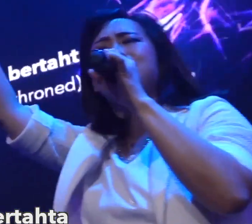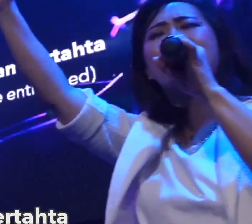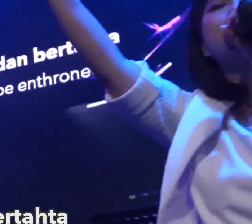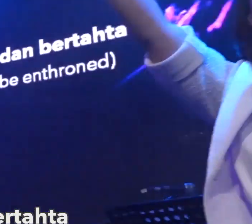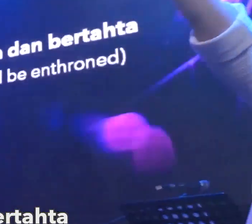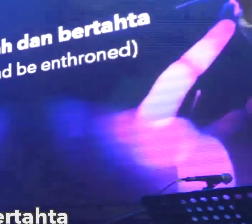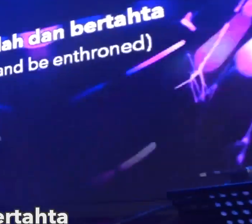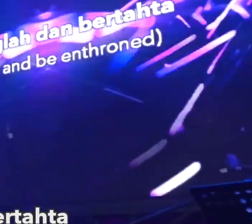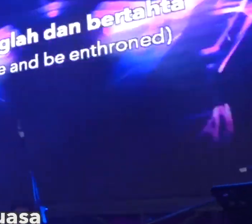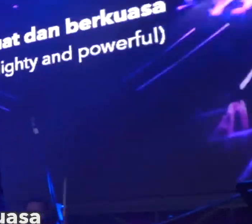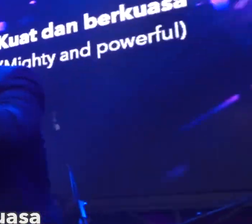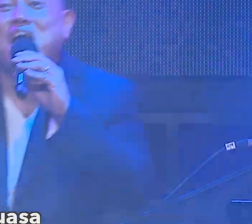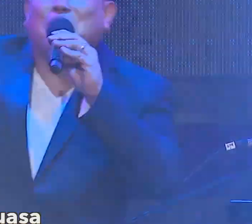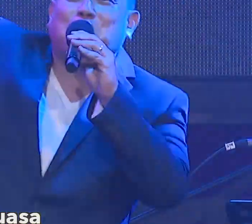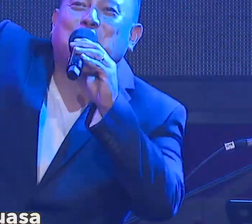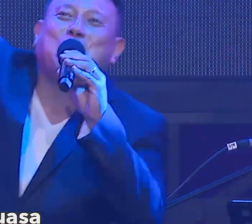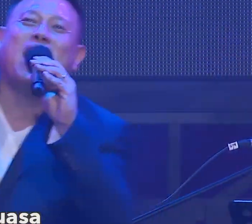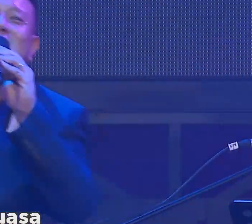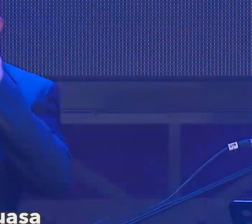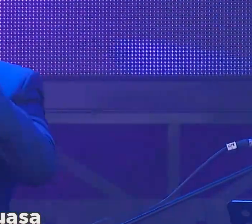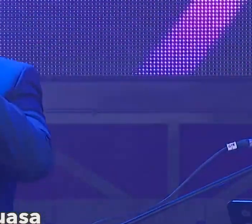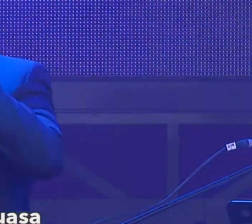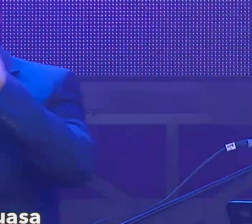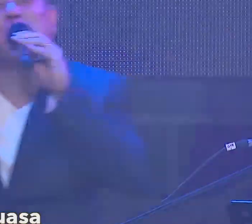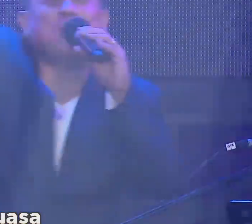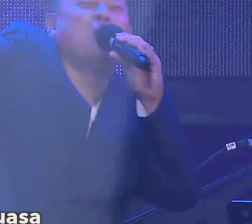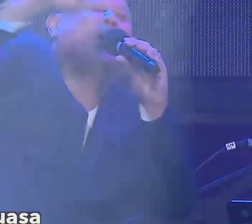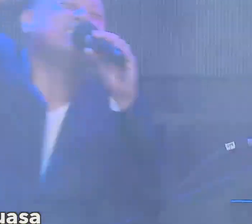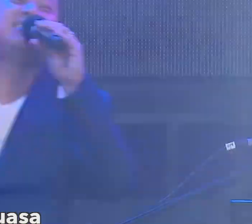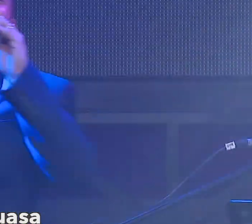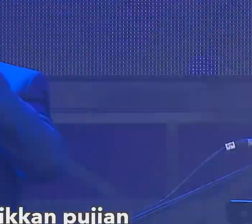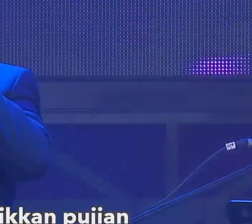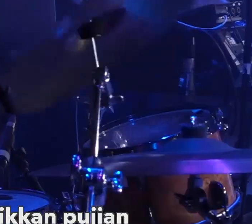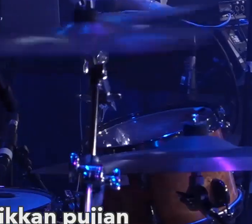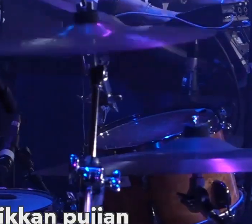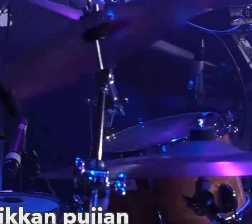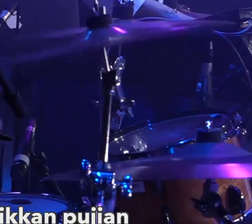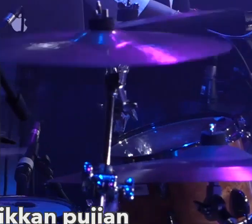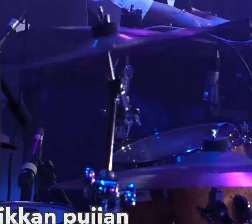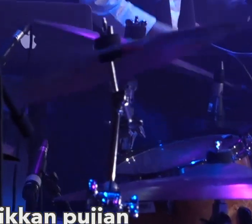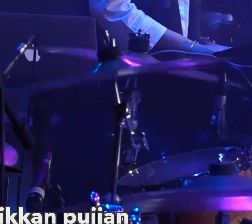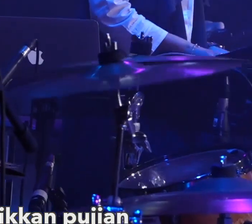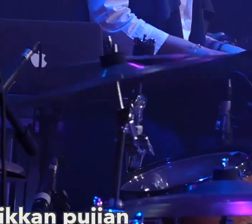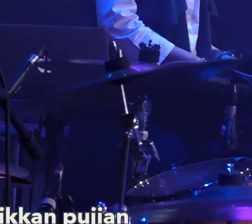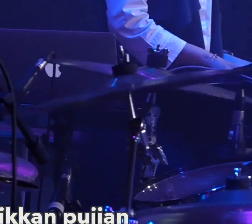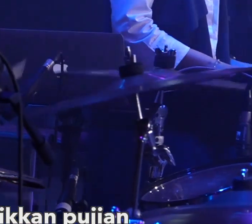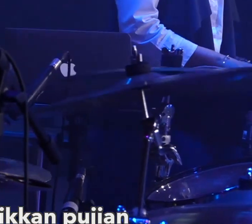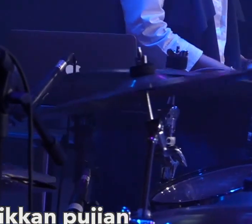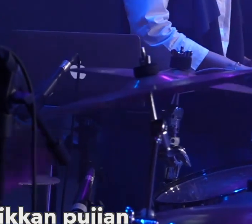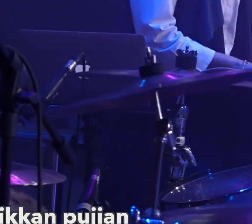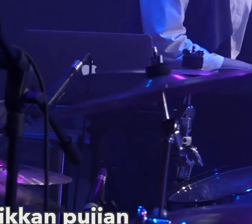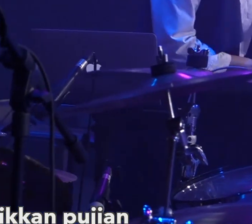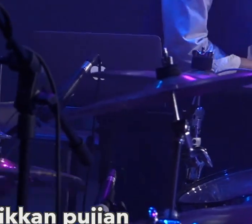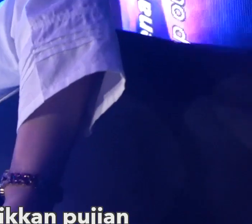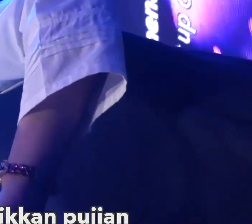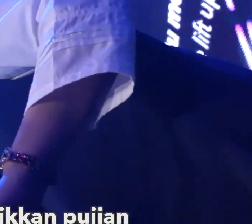Datanglah dan bertahta, kuat dan berkuasa. Saat hati